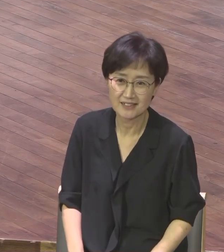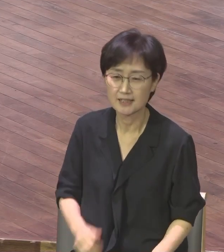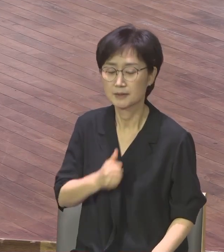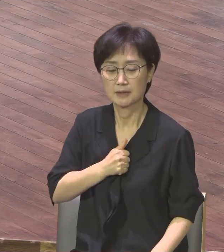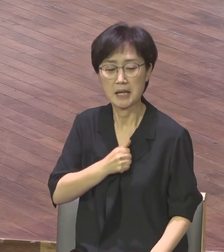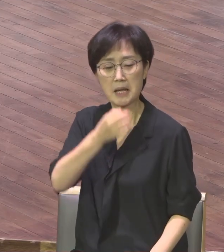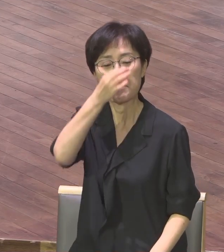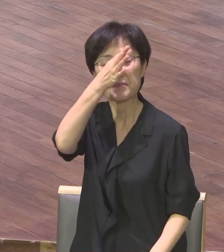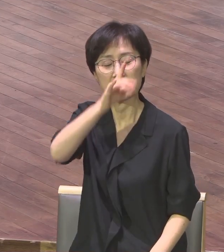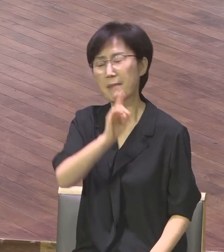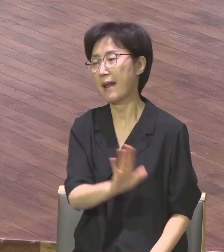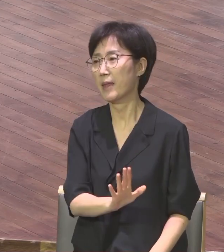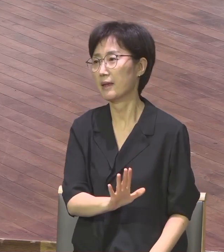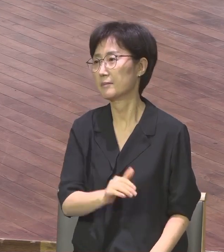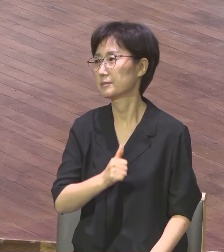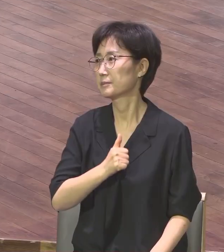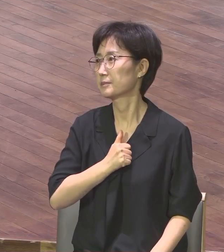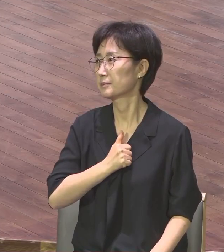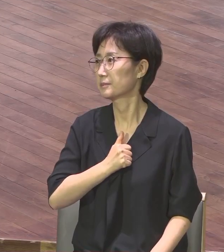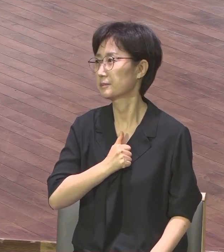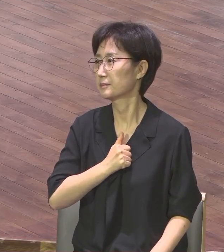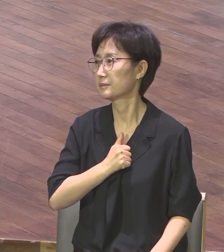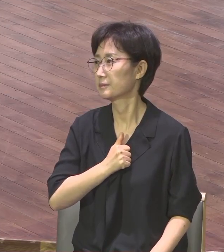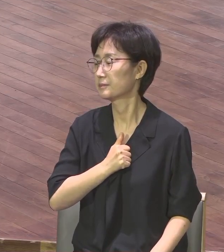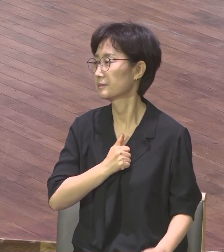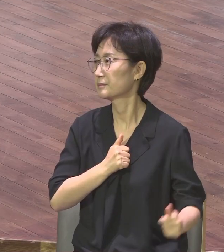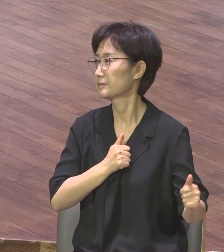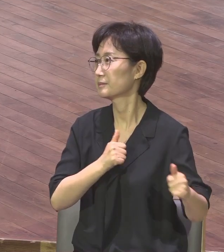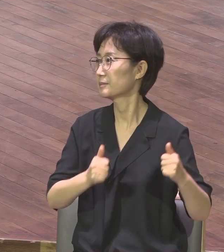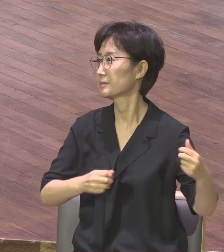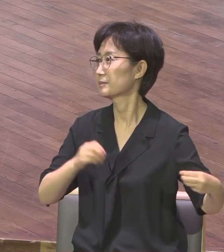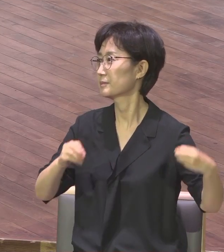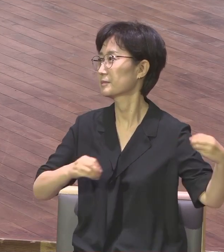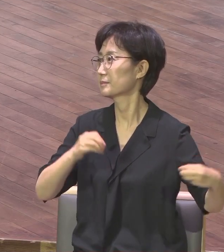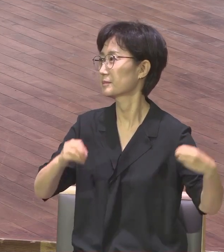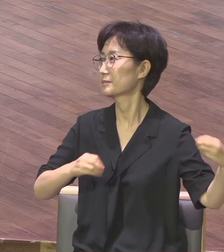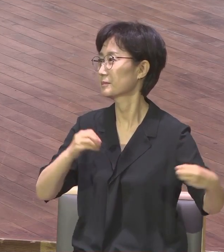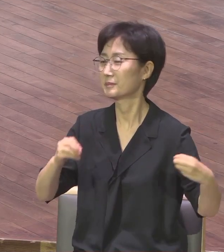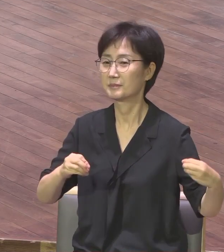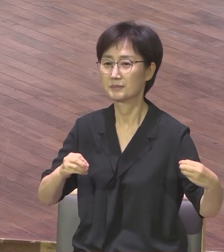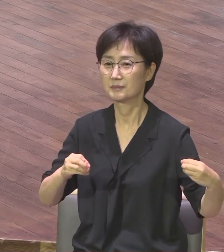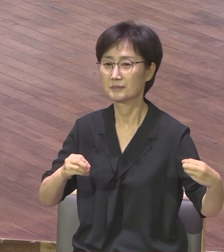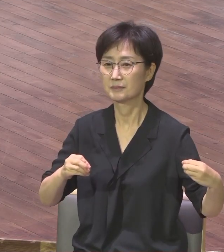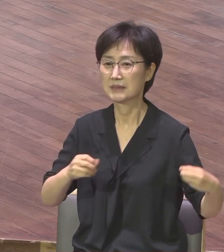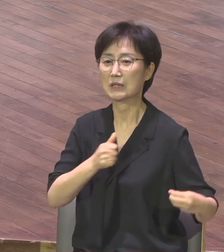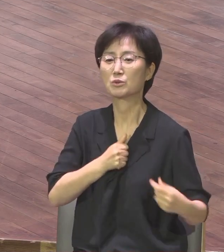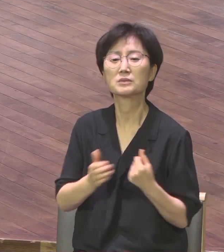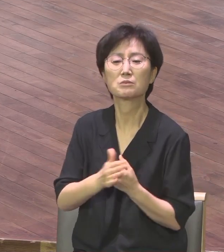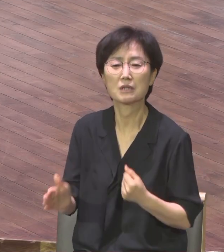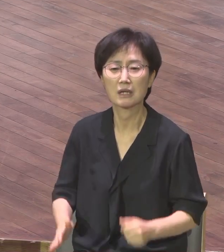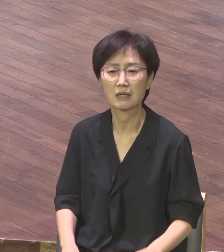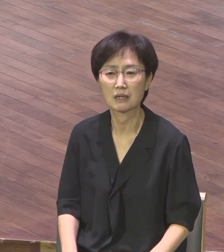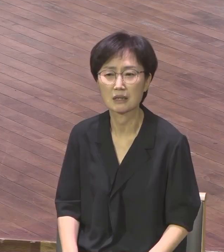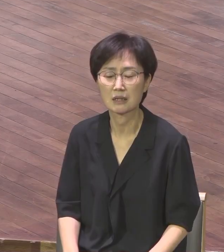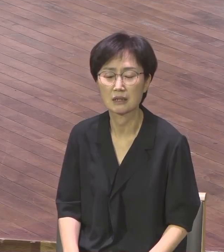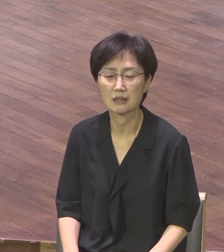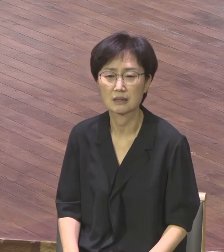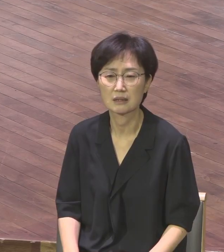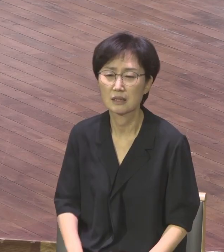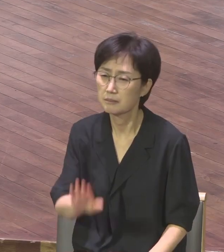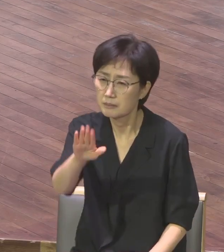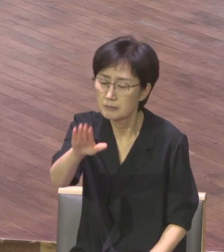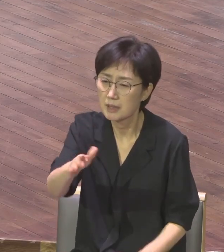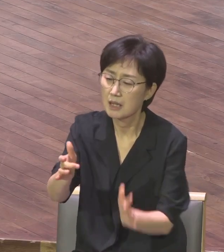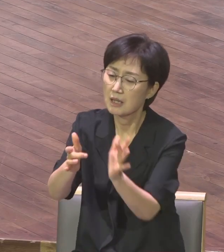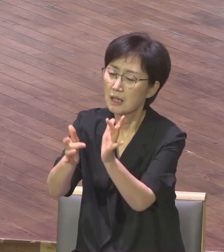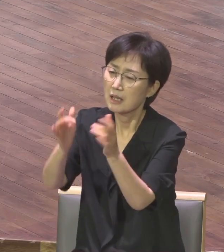한마디 끝까지. 그래서요, 여러분에게 예배 중심의 삶,